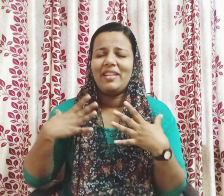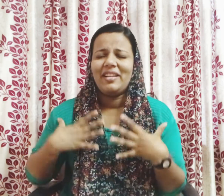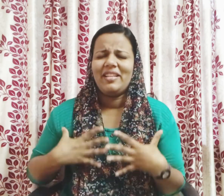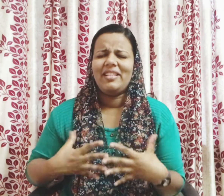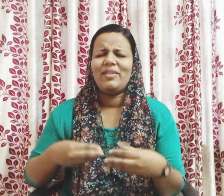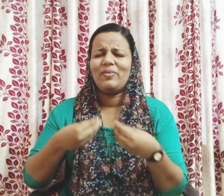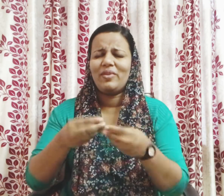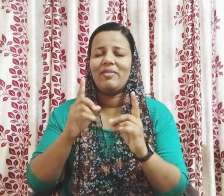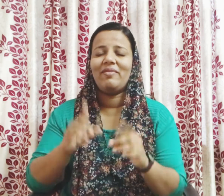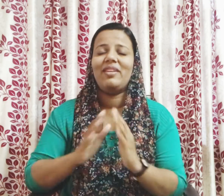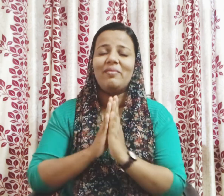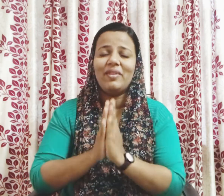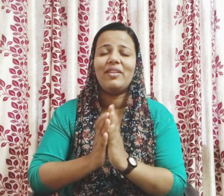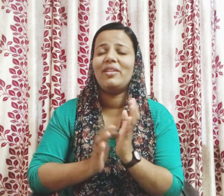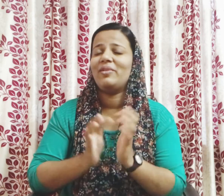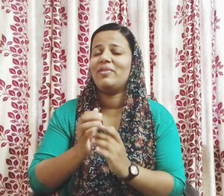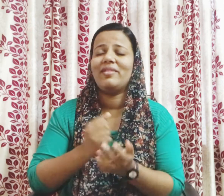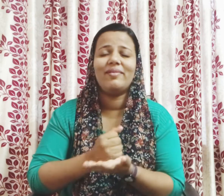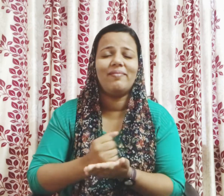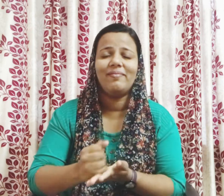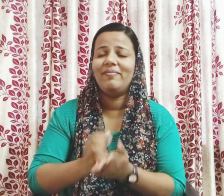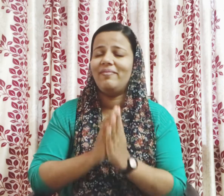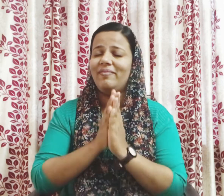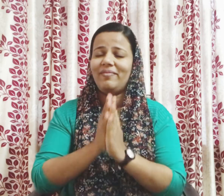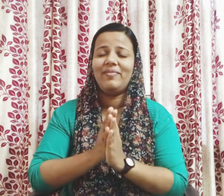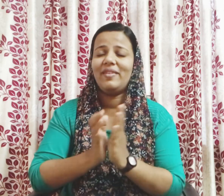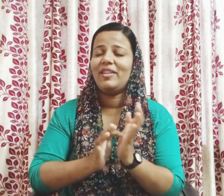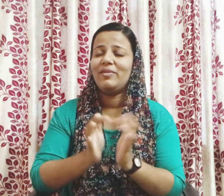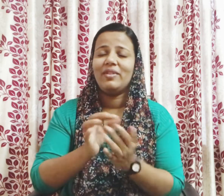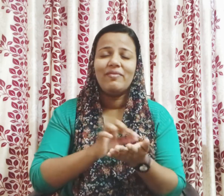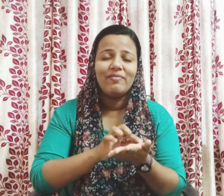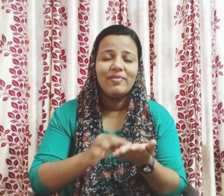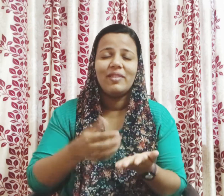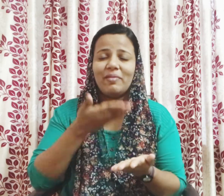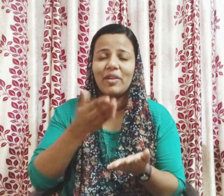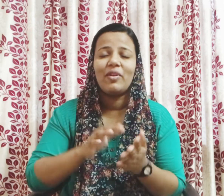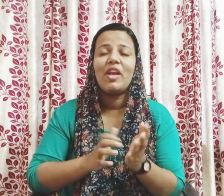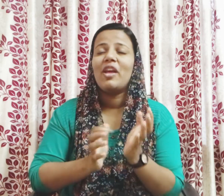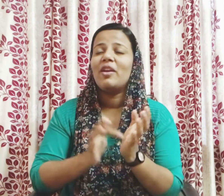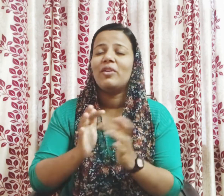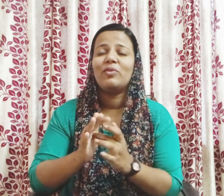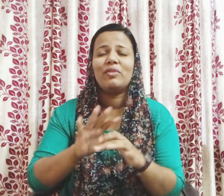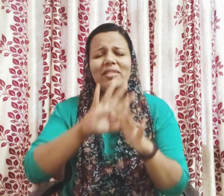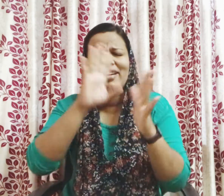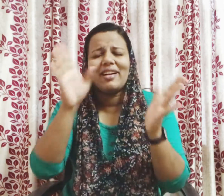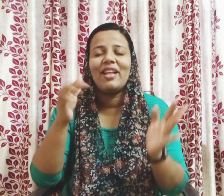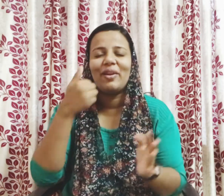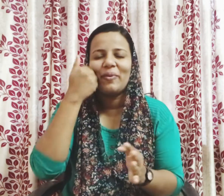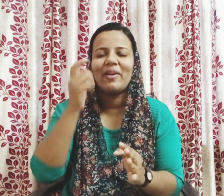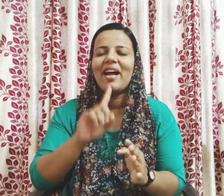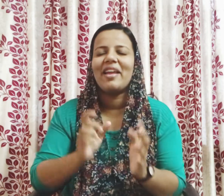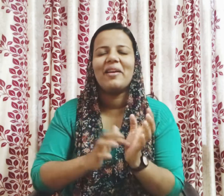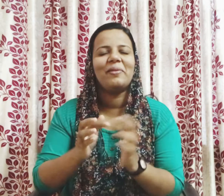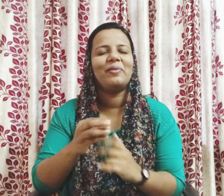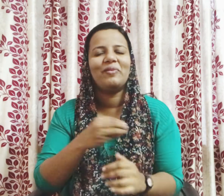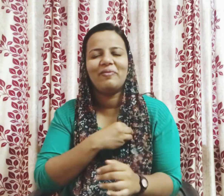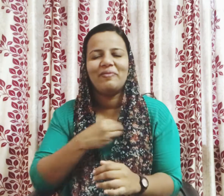ശരീരത്തിൽ അനുഭവിപ്പാൻ കർത്താവെ അങ്ങ് ഇടവരുത്തുന്നതിനായിട്ട് സ്തോത്രം. അങ്ങനെ തിരുവചനം പറഞ്ഞ അങ്ങ് എല്ലാ രോഗങ്ങൾക്കും നല്ല വൈദ്യനാണ്. അമേൻ. അങ്ങയുടെ